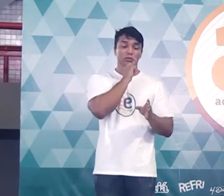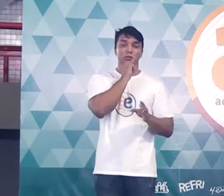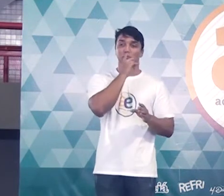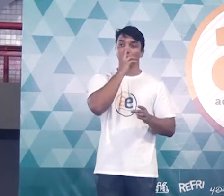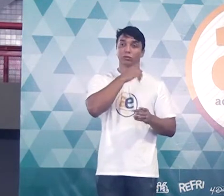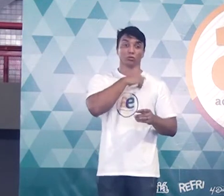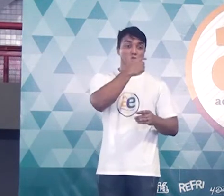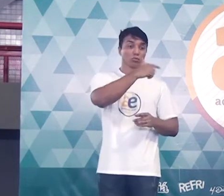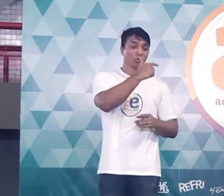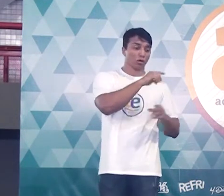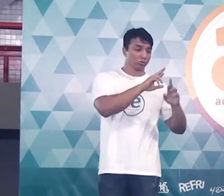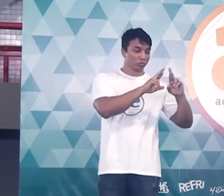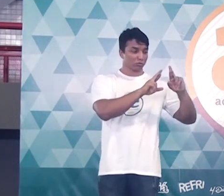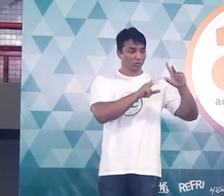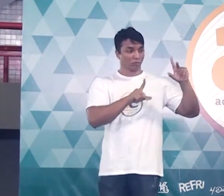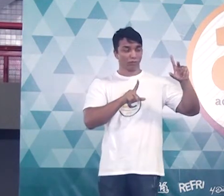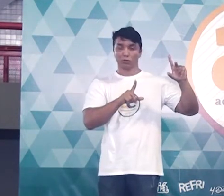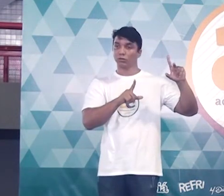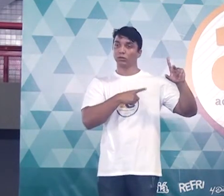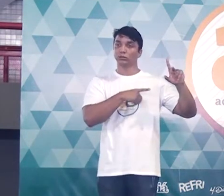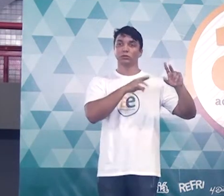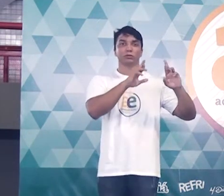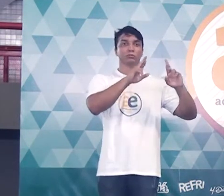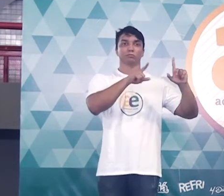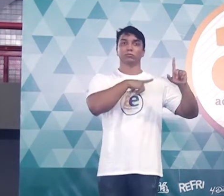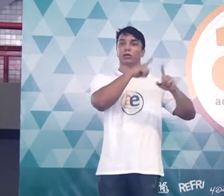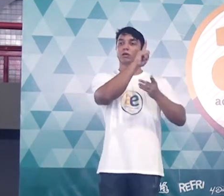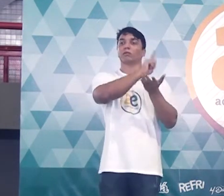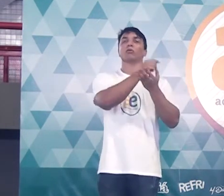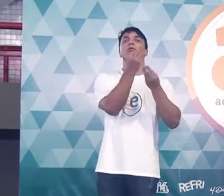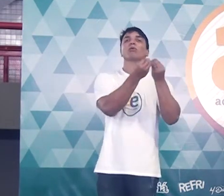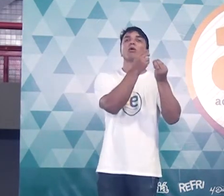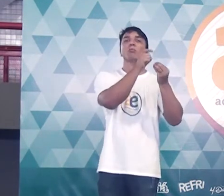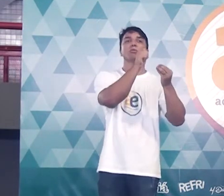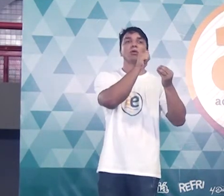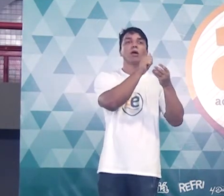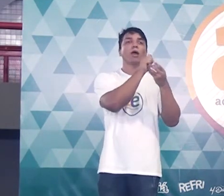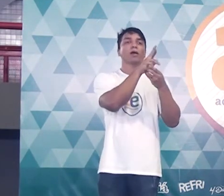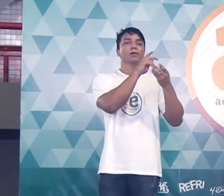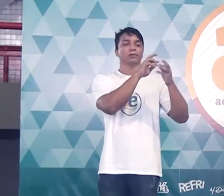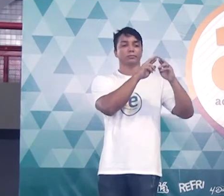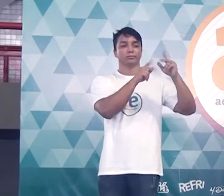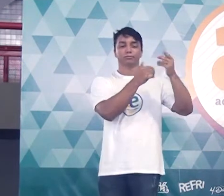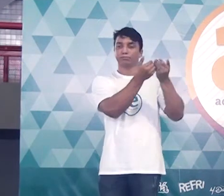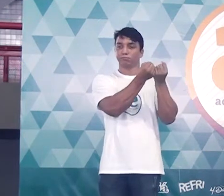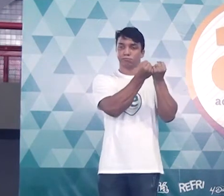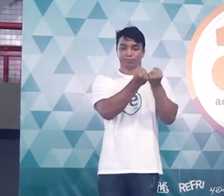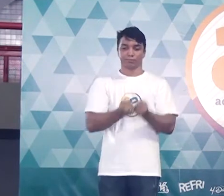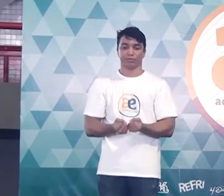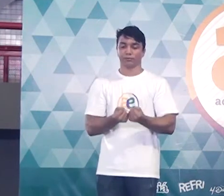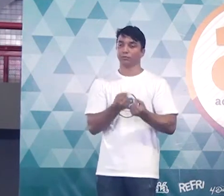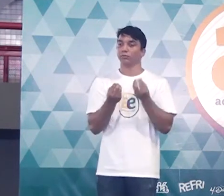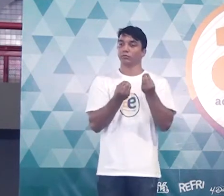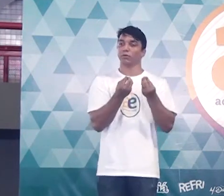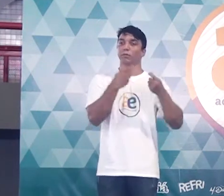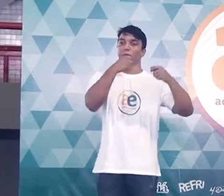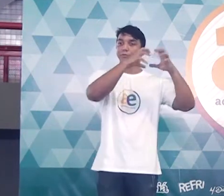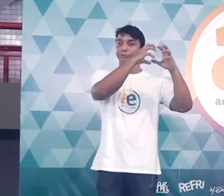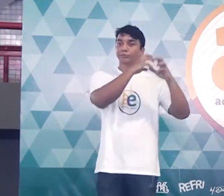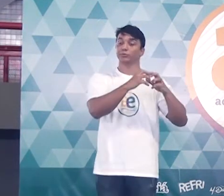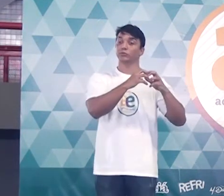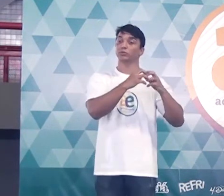não tiver diferença de densidade, como é que ela vai ser mais pesada e descer? Então tem que puxar.